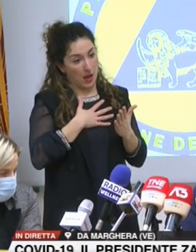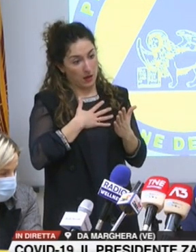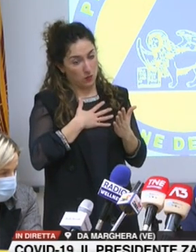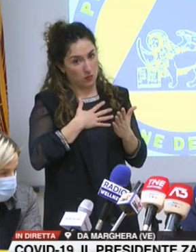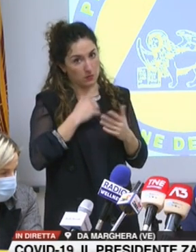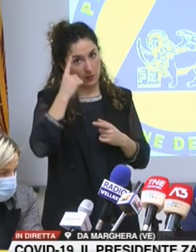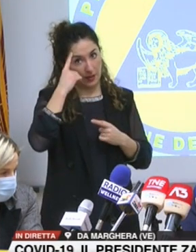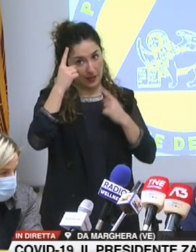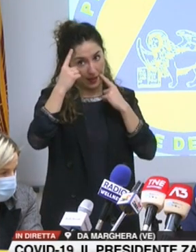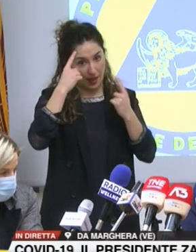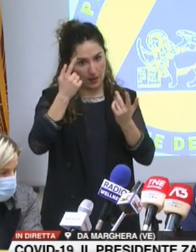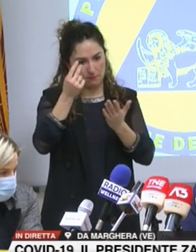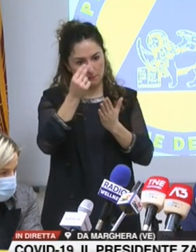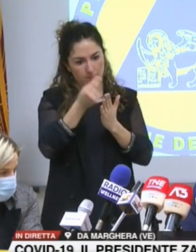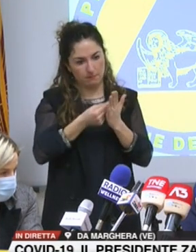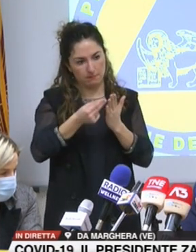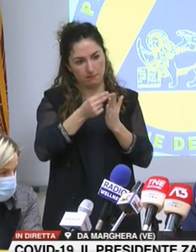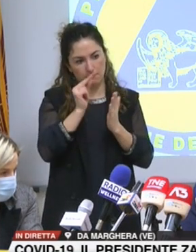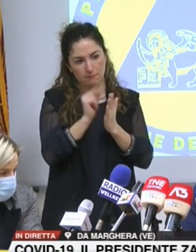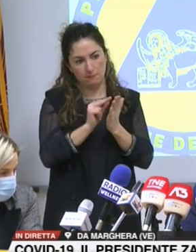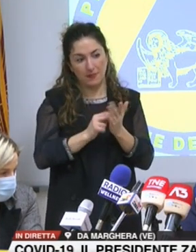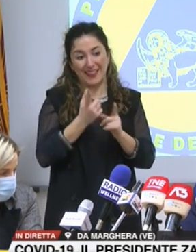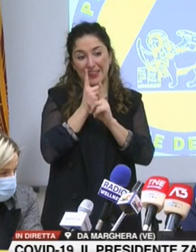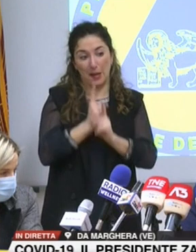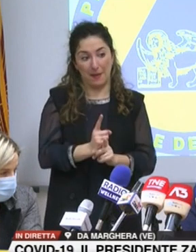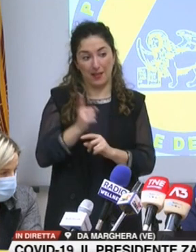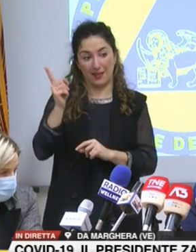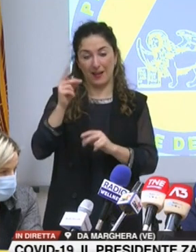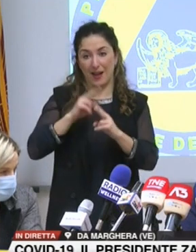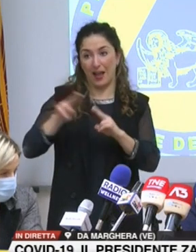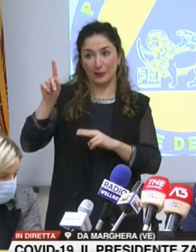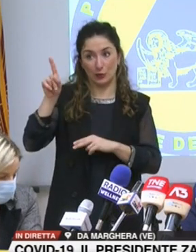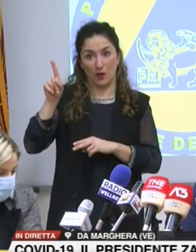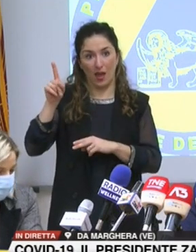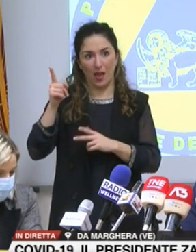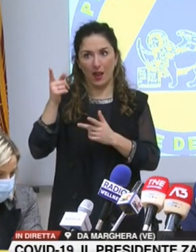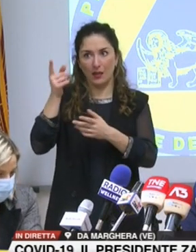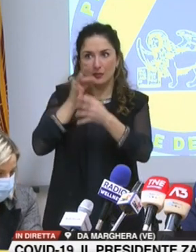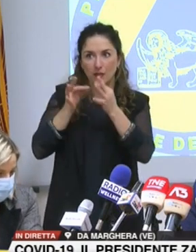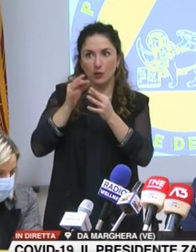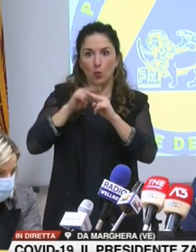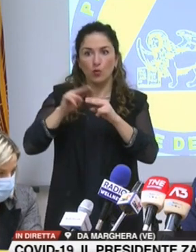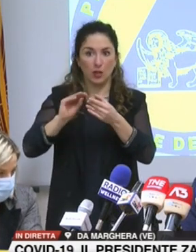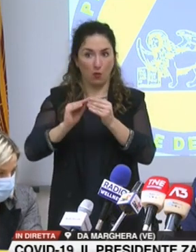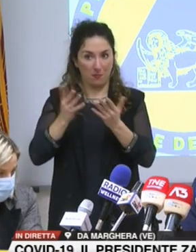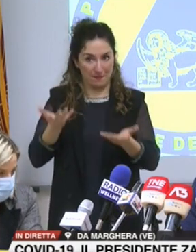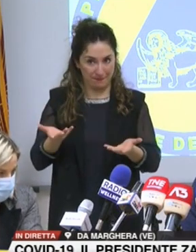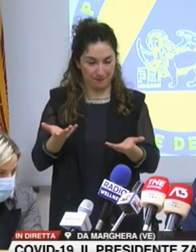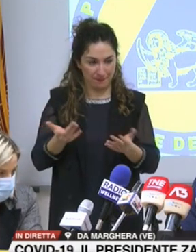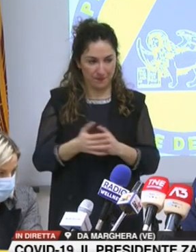del piano che stiamo costruendo, dipenderanno ovviamente dalle indicazioni nazionali di utilizzo di questo vaccino. Okay.